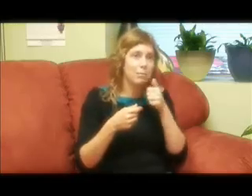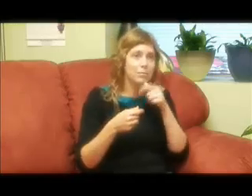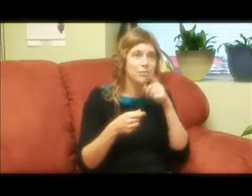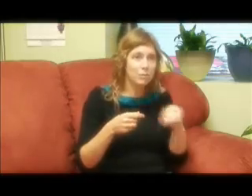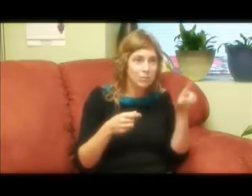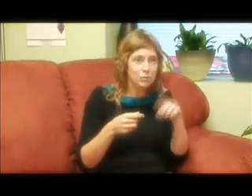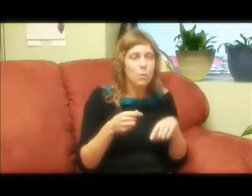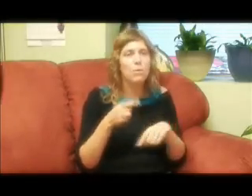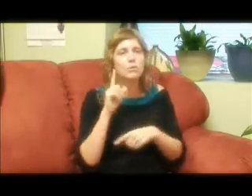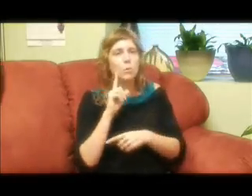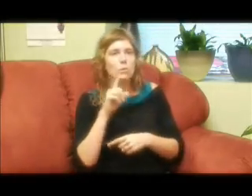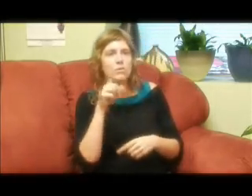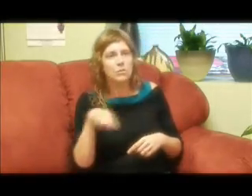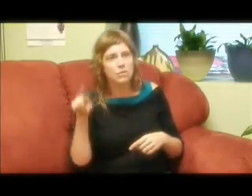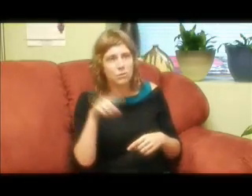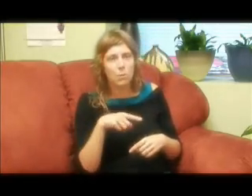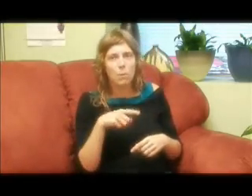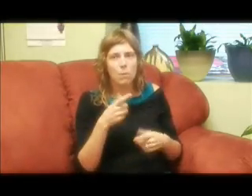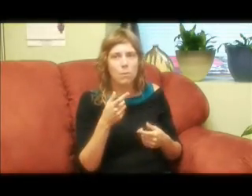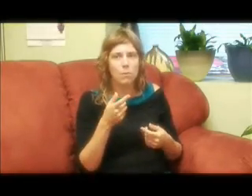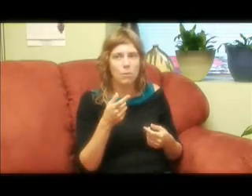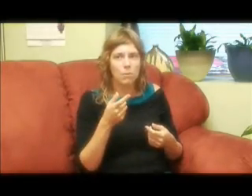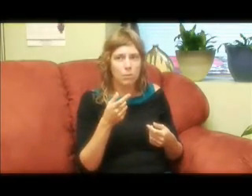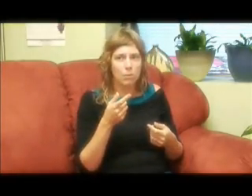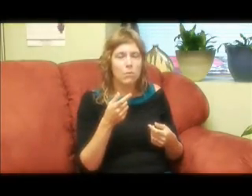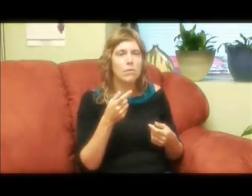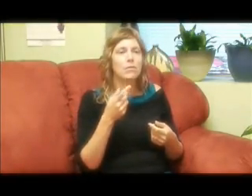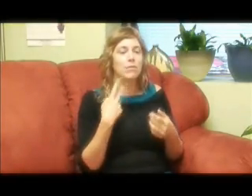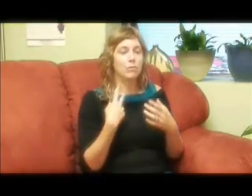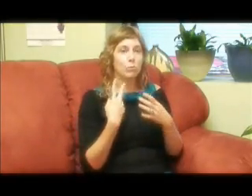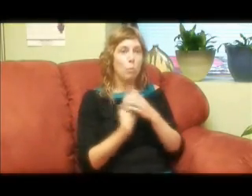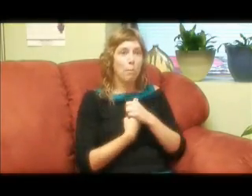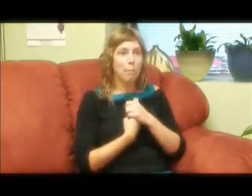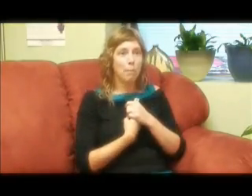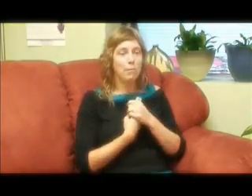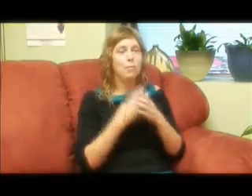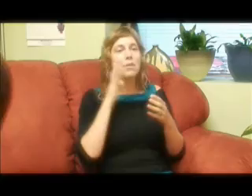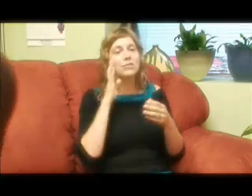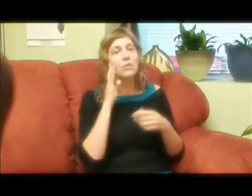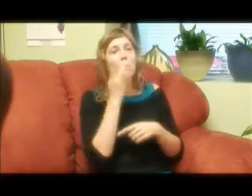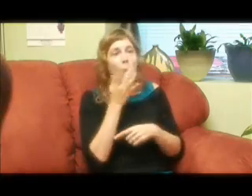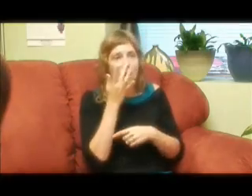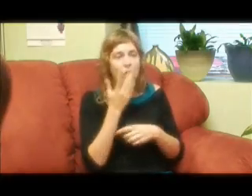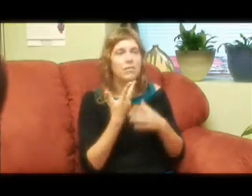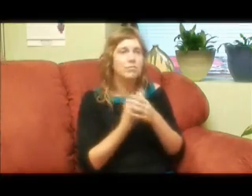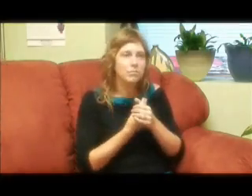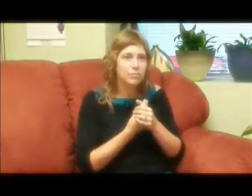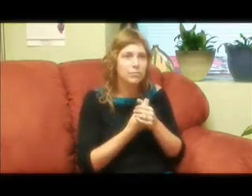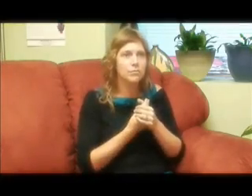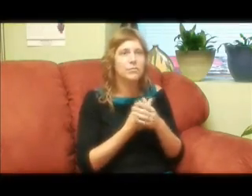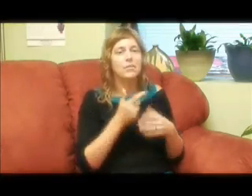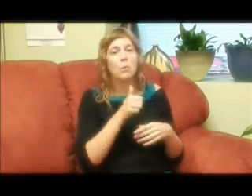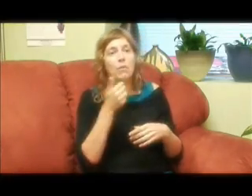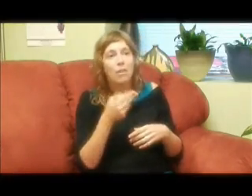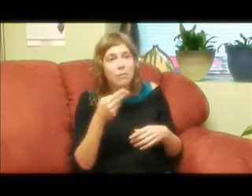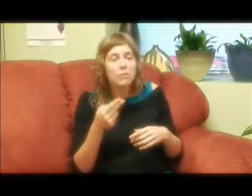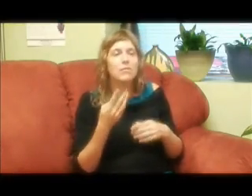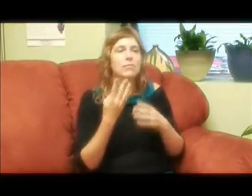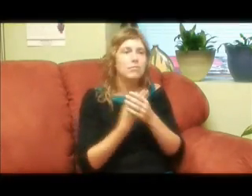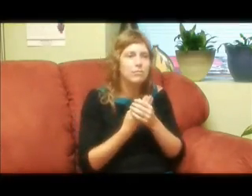communauté, ils sont plus discriminés que d'autres. Les personnes sourdes, c'est une discrimination. D'être femme, c'est une autre discrimination. Imagine si tu as une femme sourde